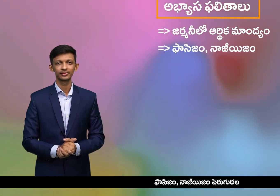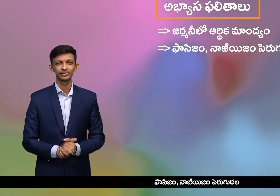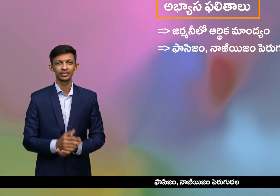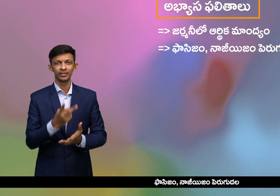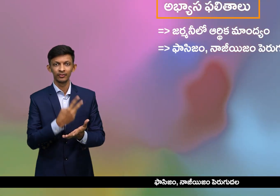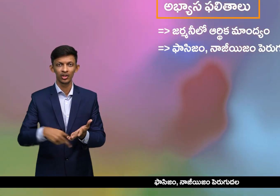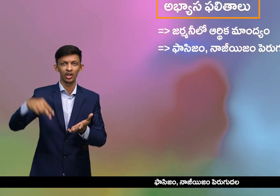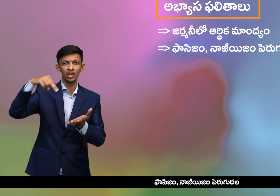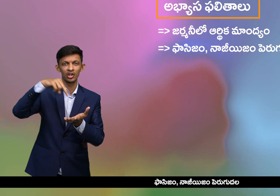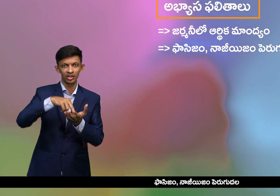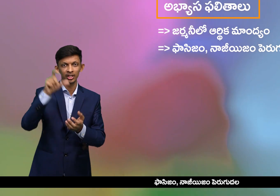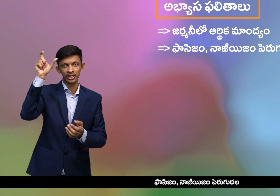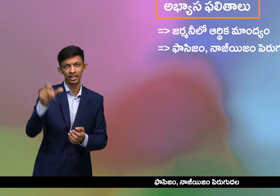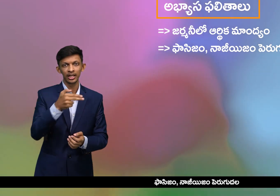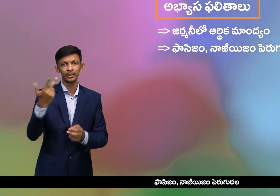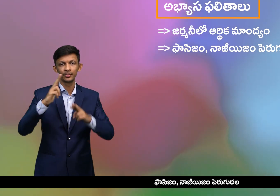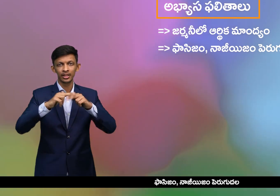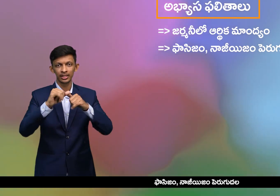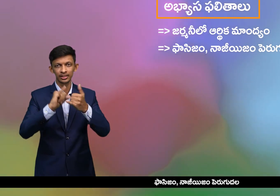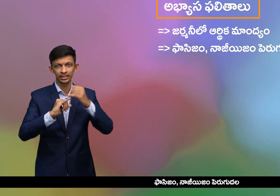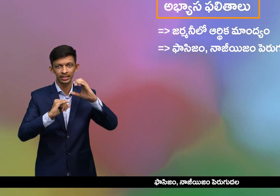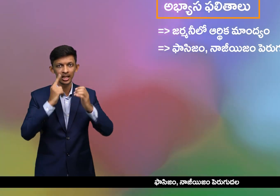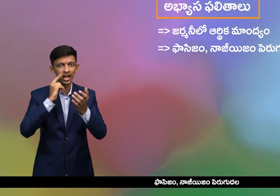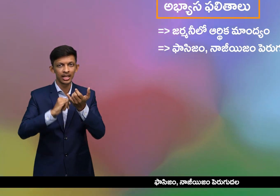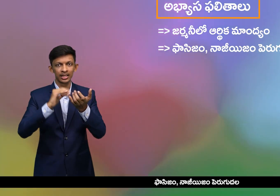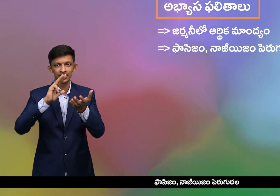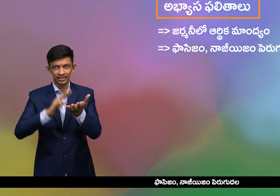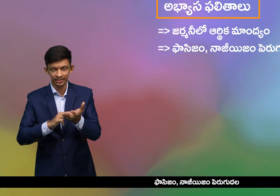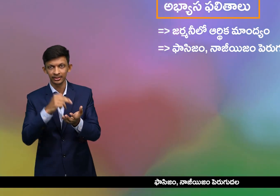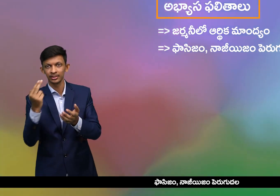ఫాసిజం, నాజీయిజం పెరుగుదల.